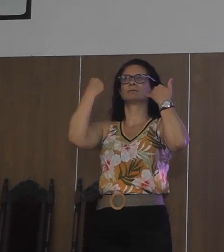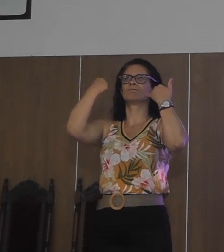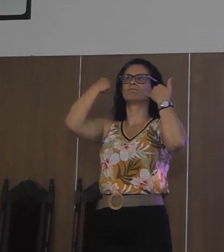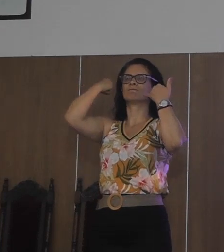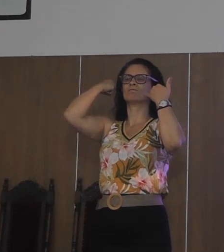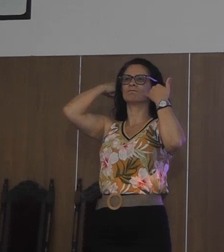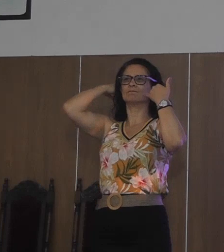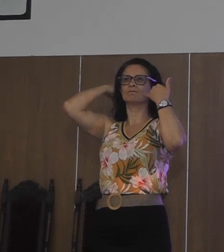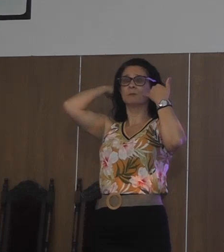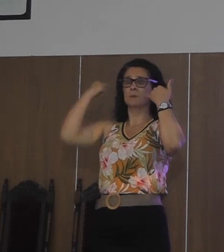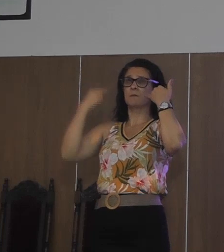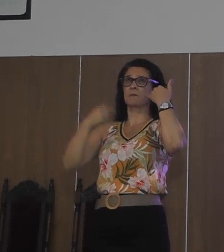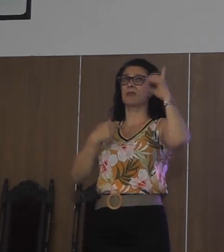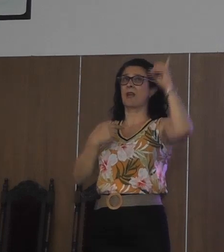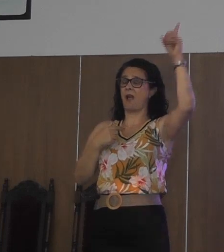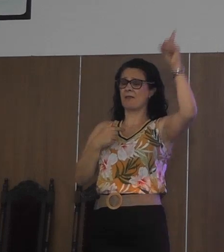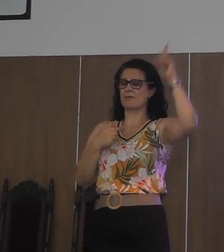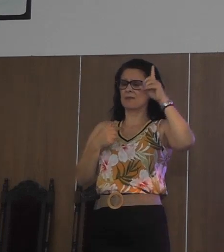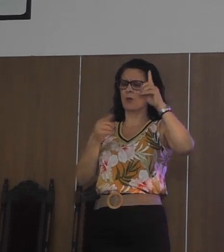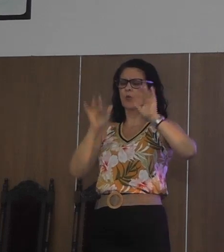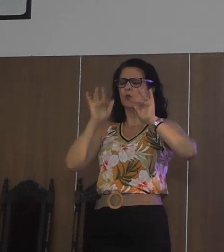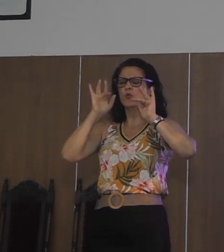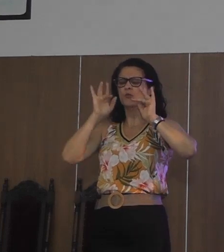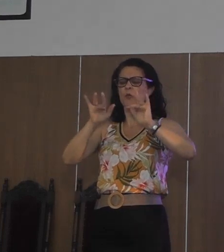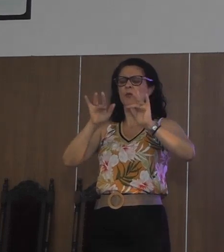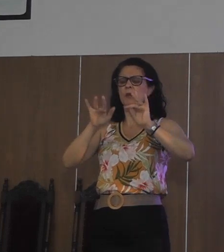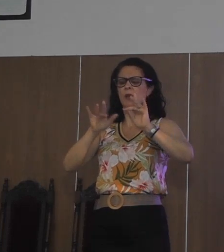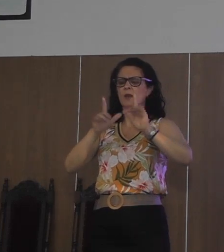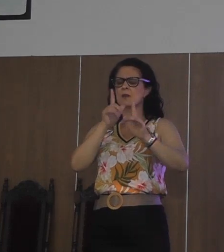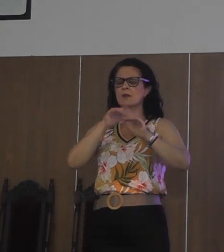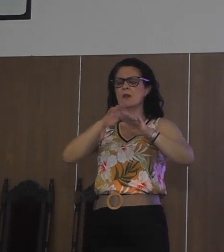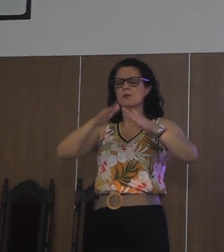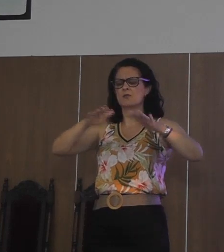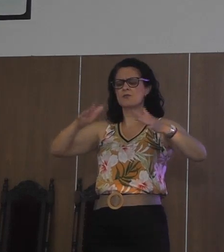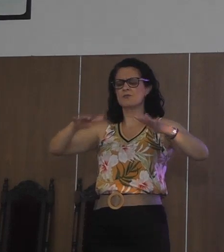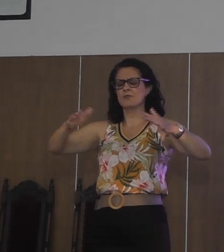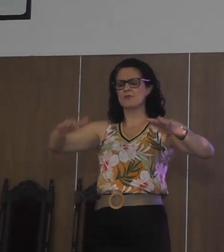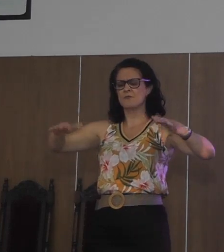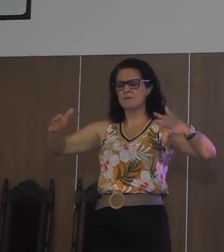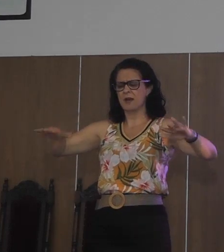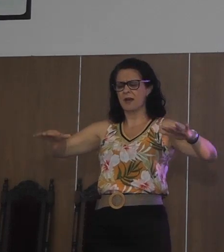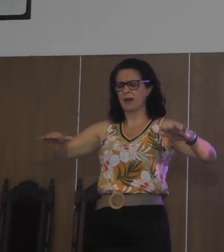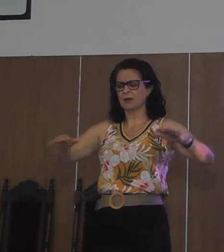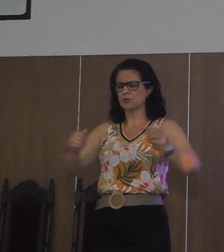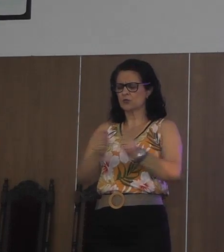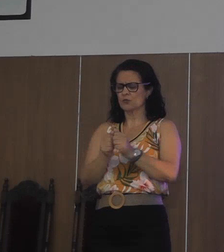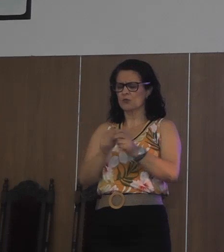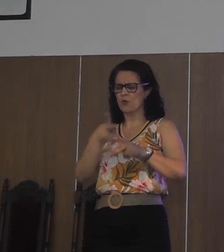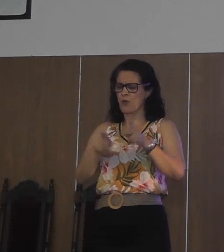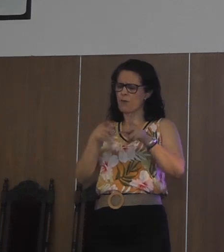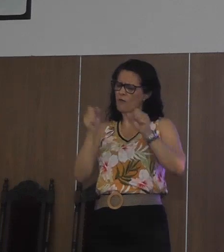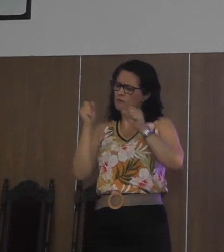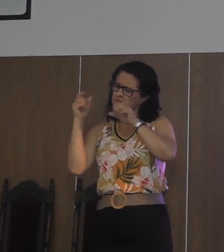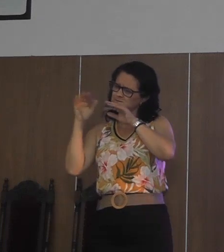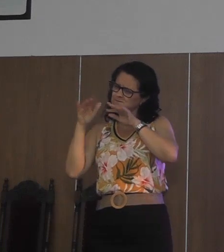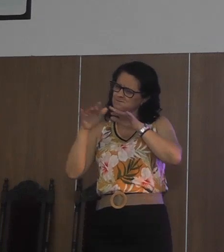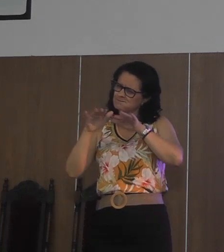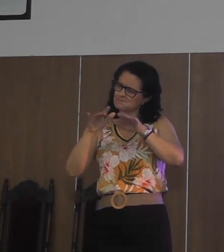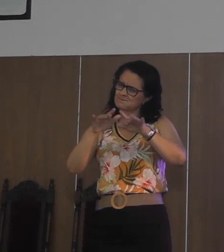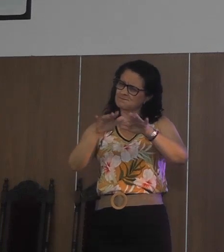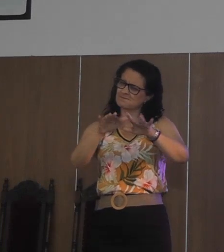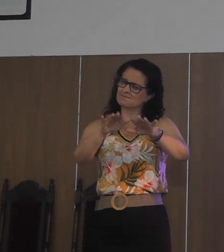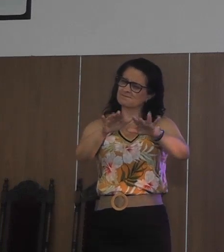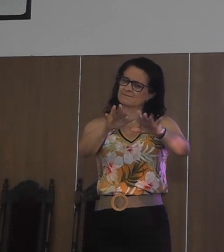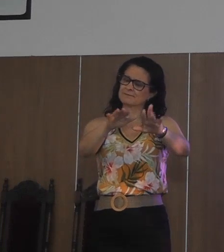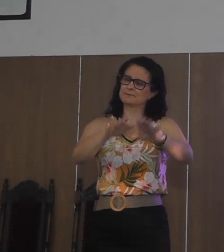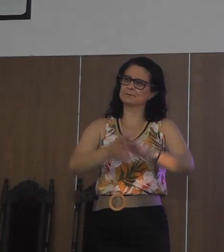Você se lembra do que eu fiz 40 anos atrás? Você estava lá, você atravessou aquele mar em seco, Josué. E aquilo vai enchendo